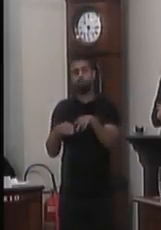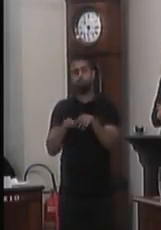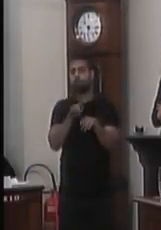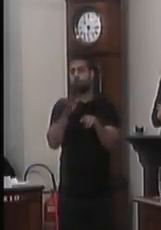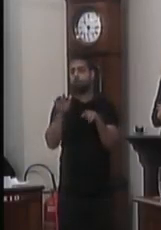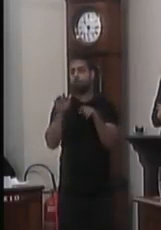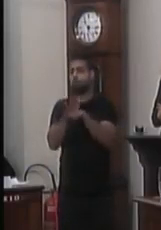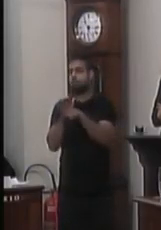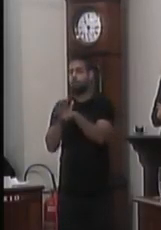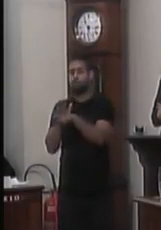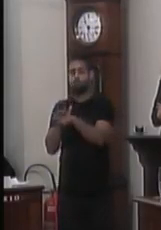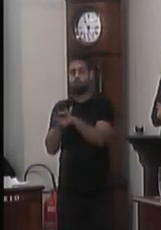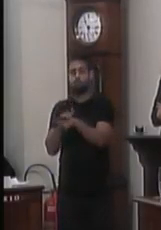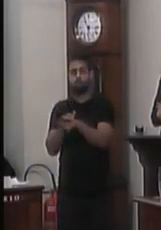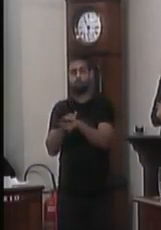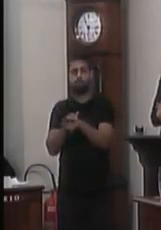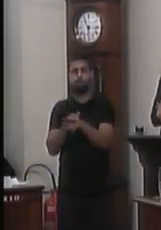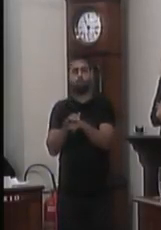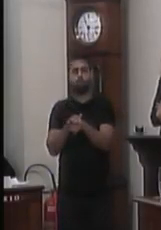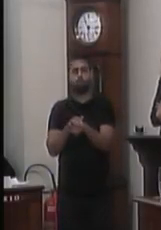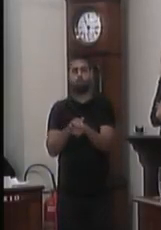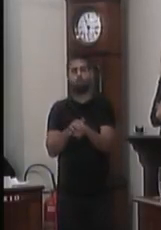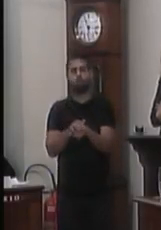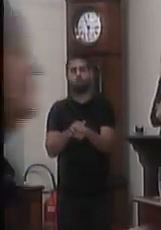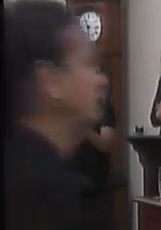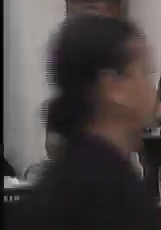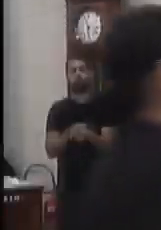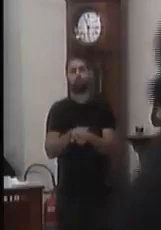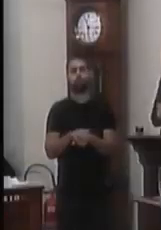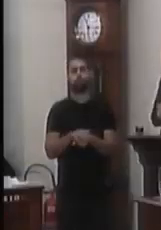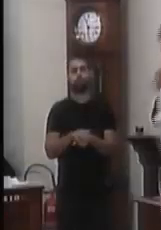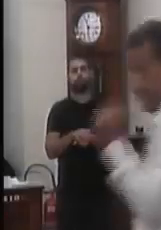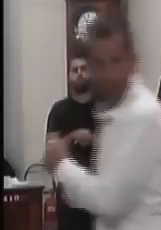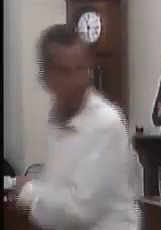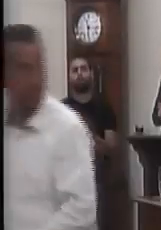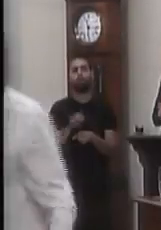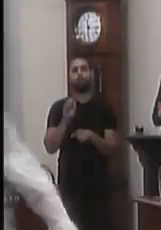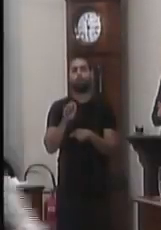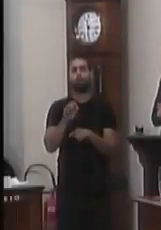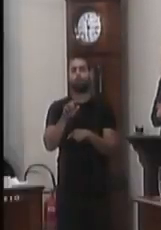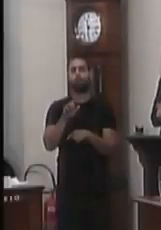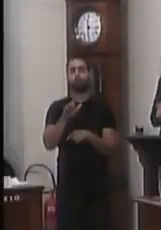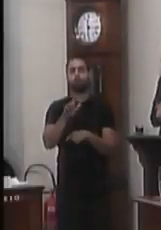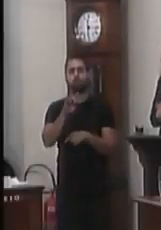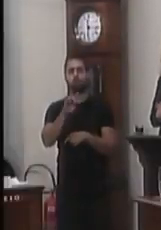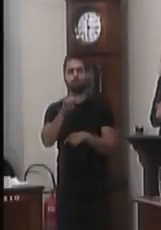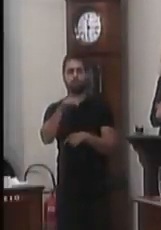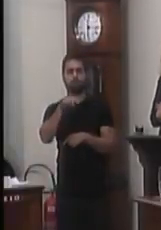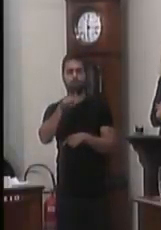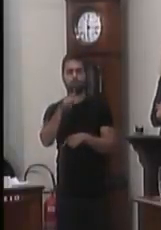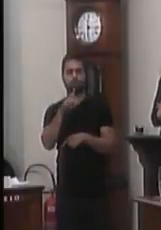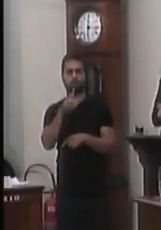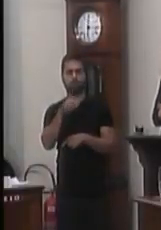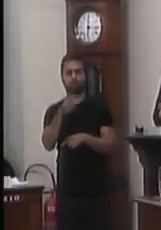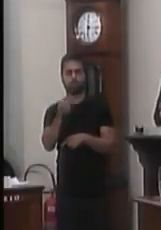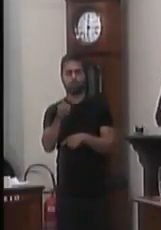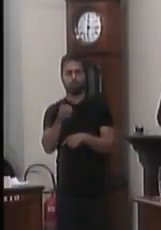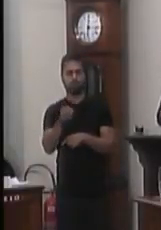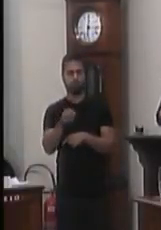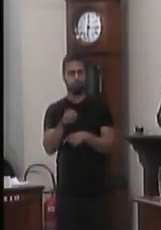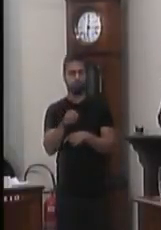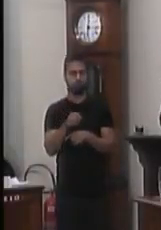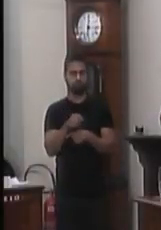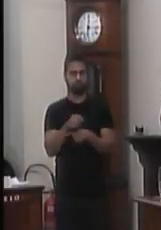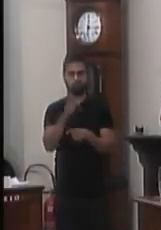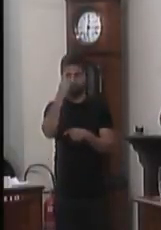perguntados com relação à liquidação dos empenhos das dívidas trabalhistas dos funcionários da